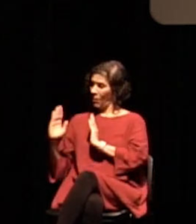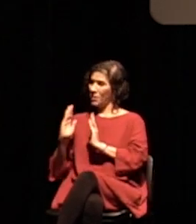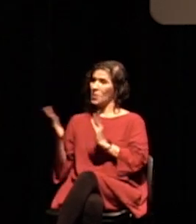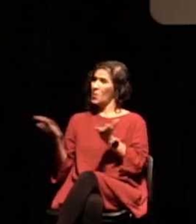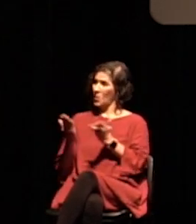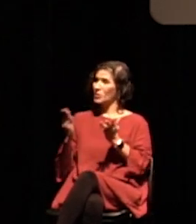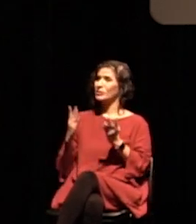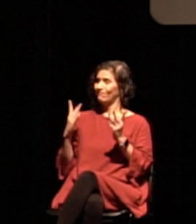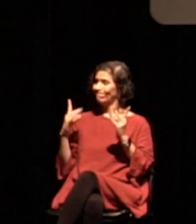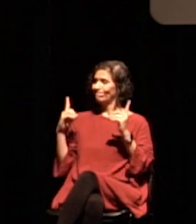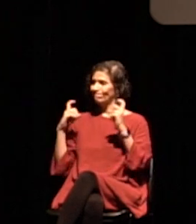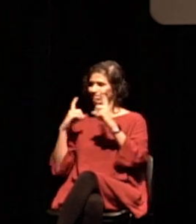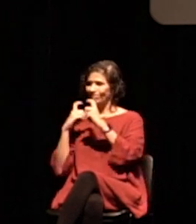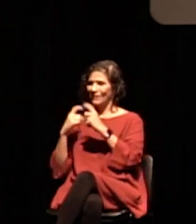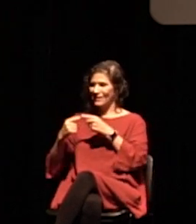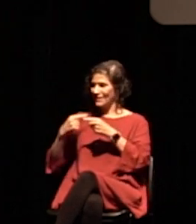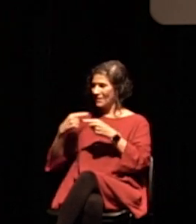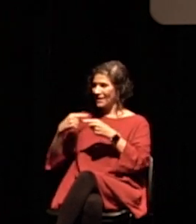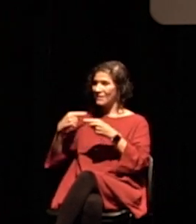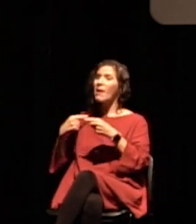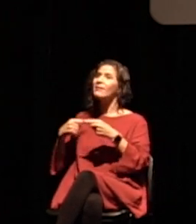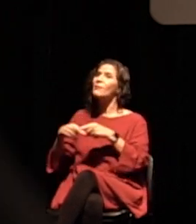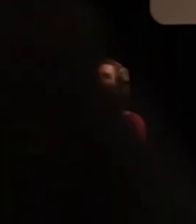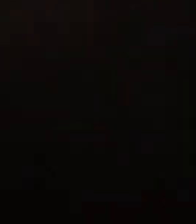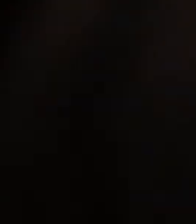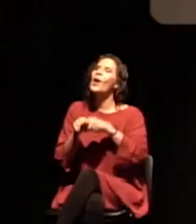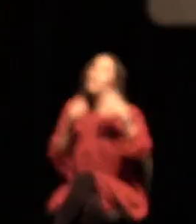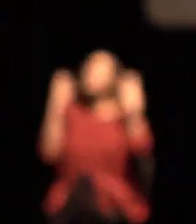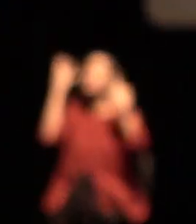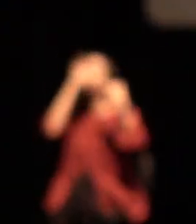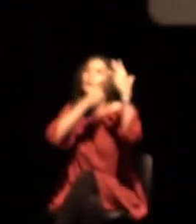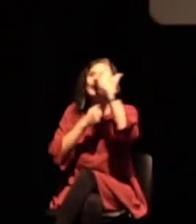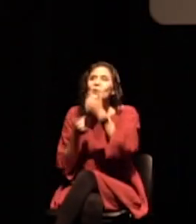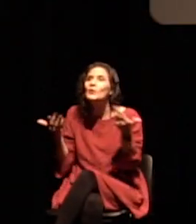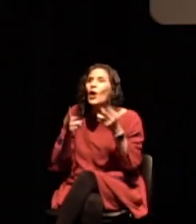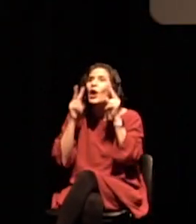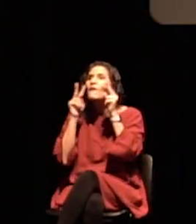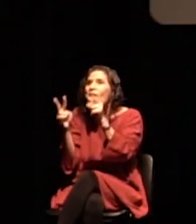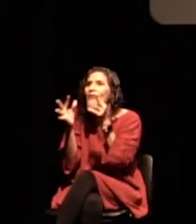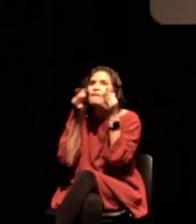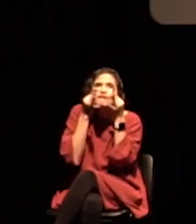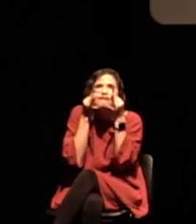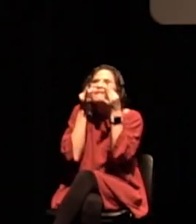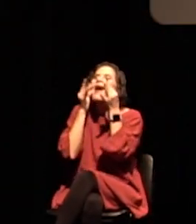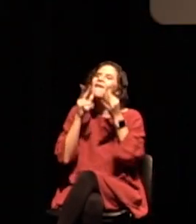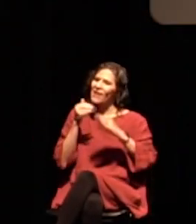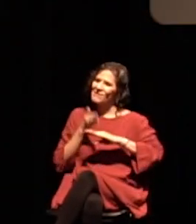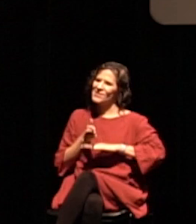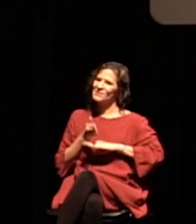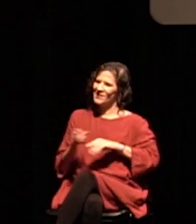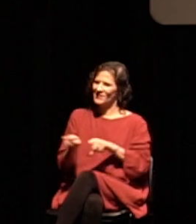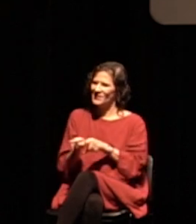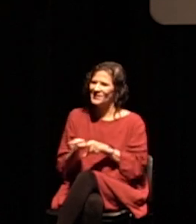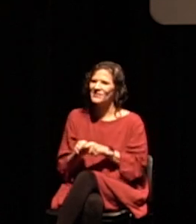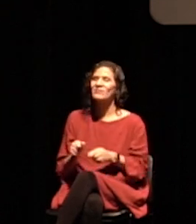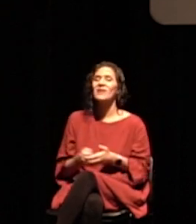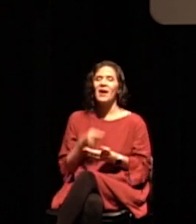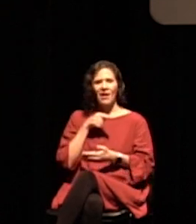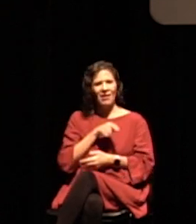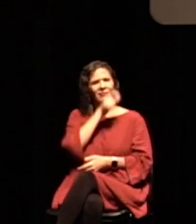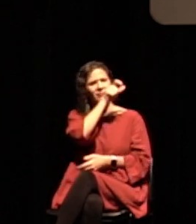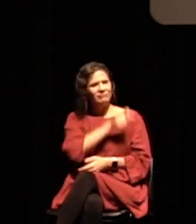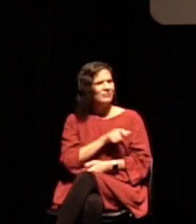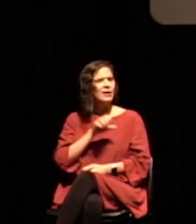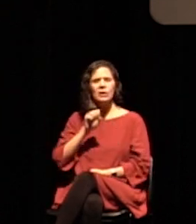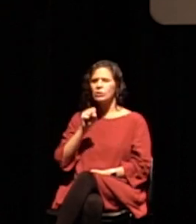nestas semanas, conforme vocês podem agora testemunhar e fazer parte deles também. Sónia, a Sónia é uma historiadora da arte.